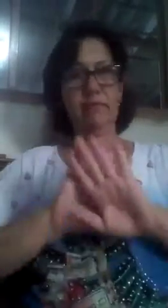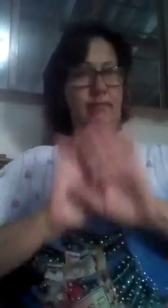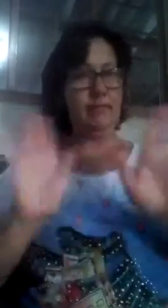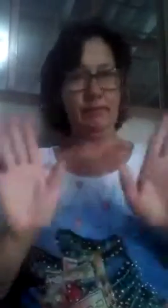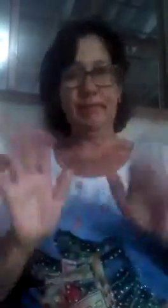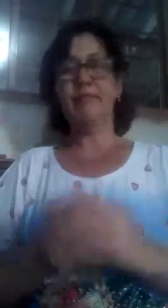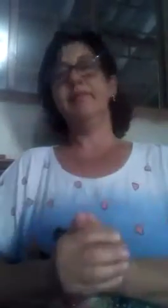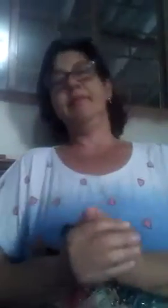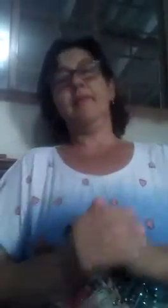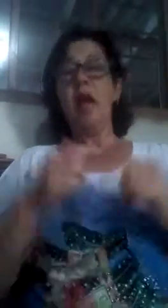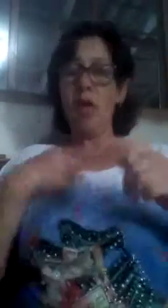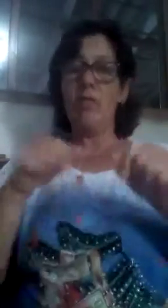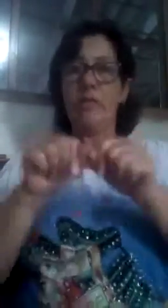Não. Você vai sair e não vai me ouvir.